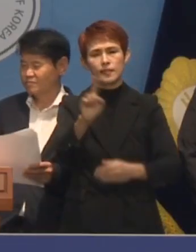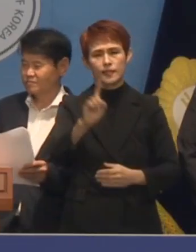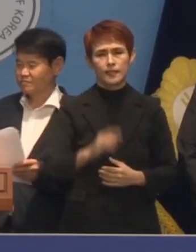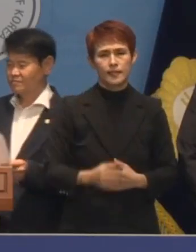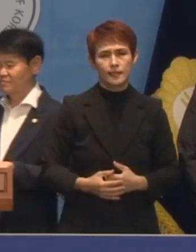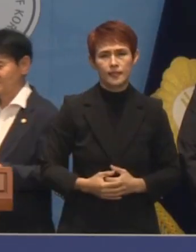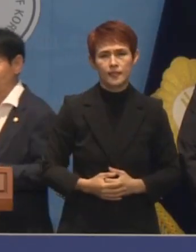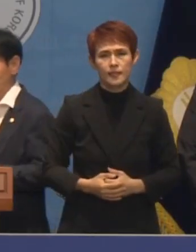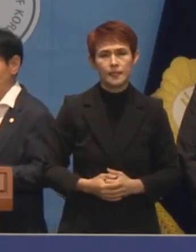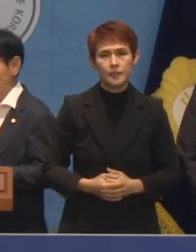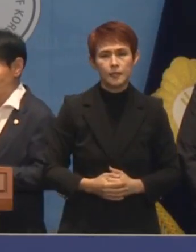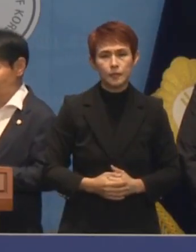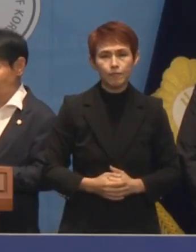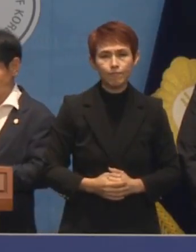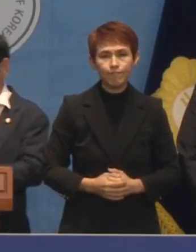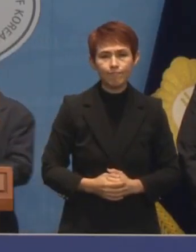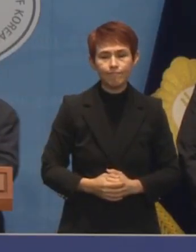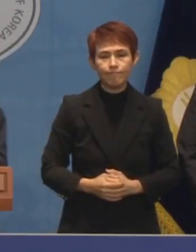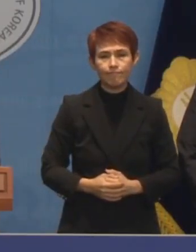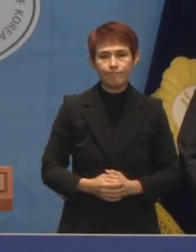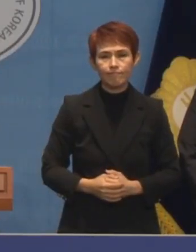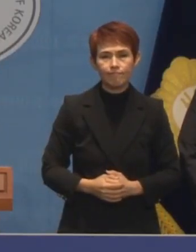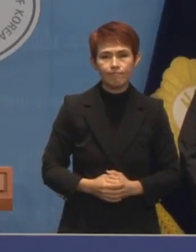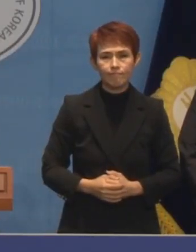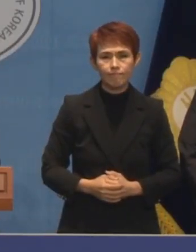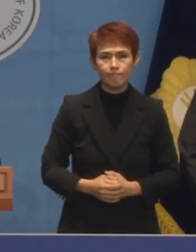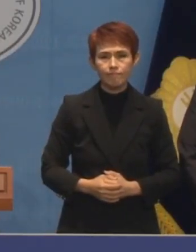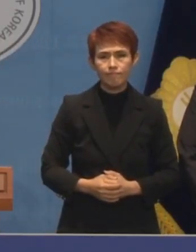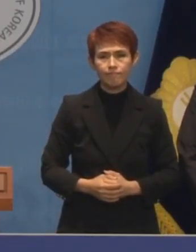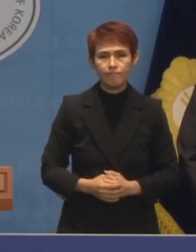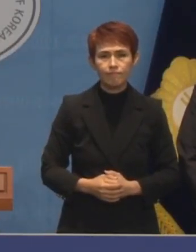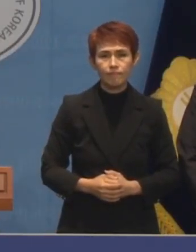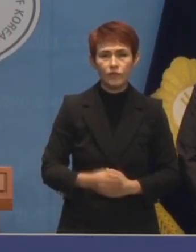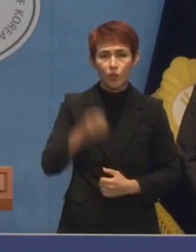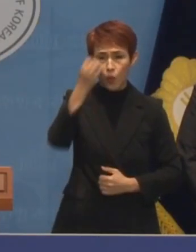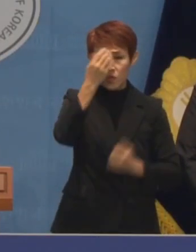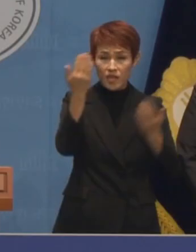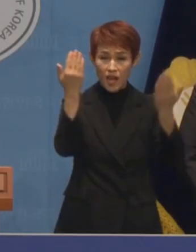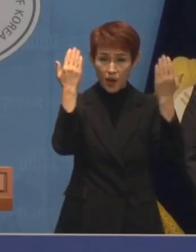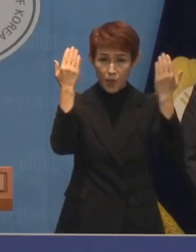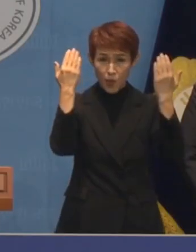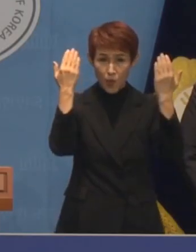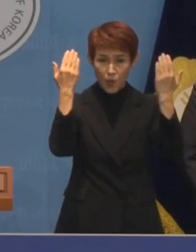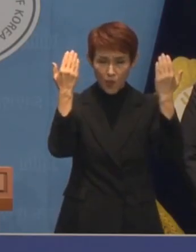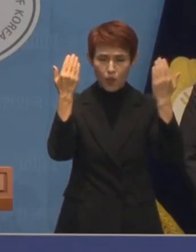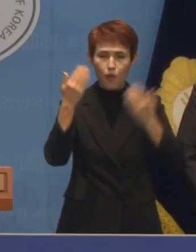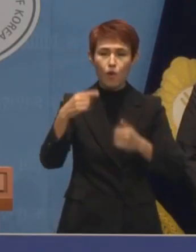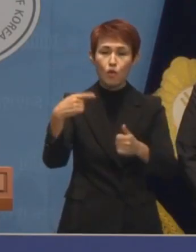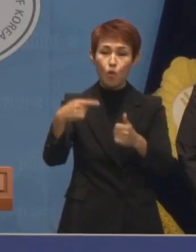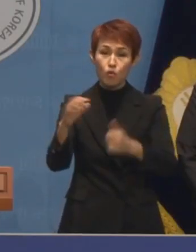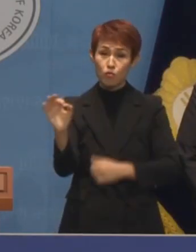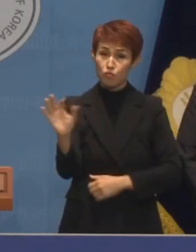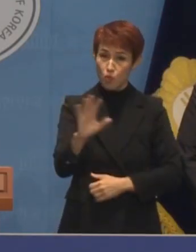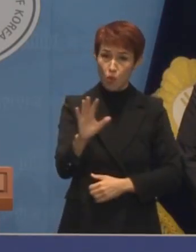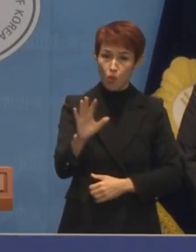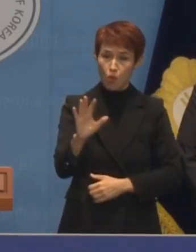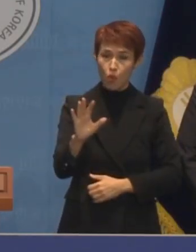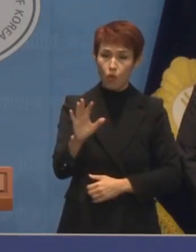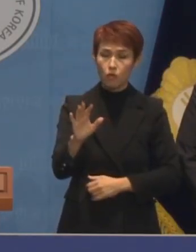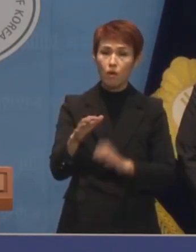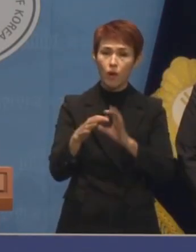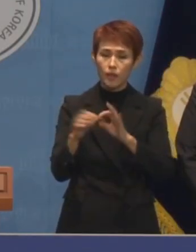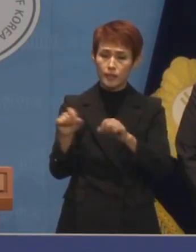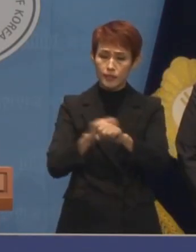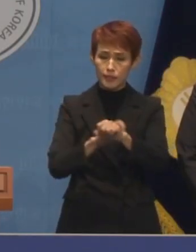고등학교 등의 무상교육 경비 부담에 관한